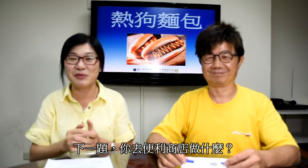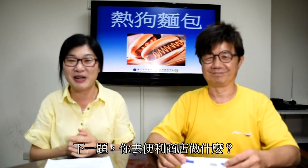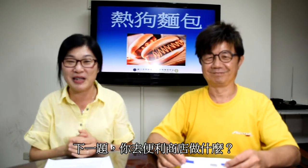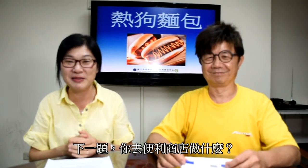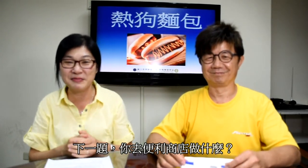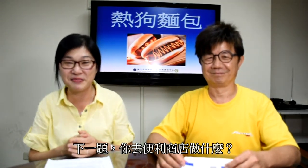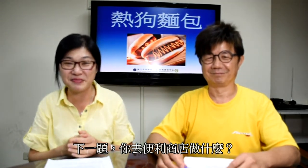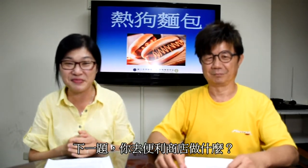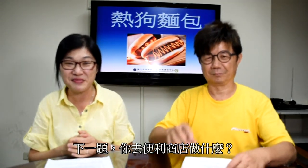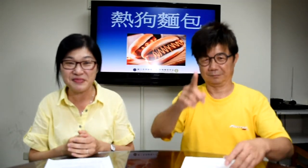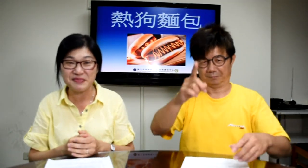么？